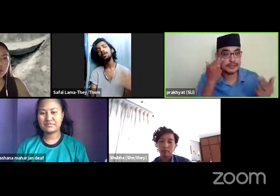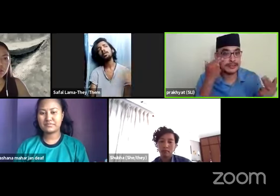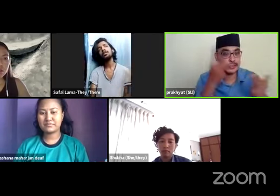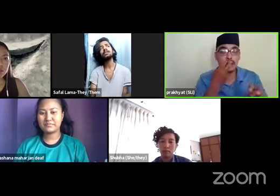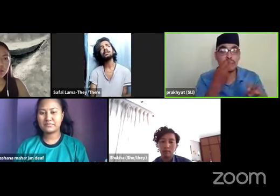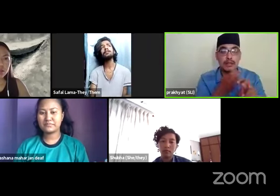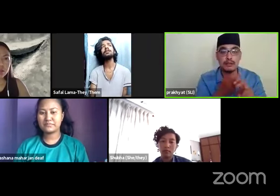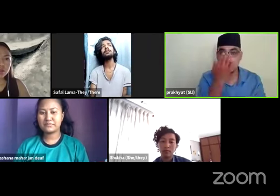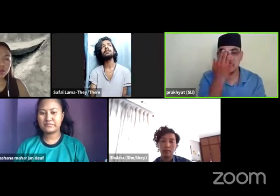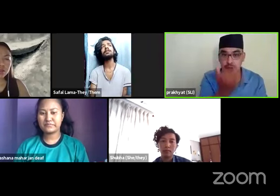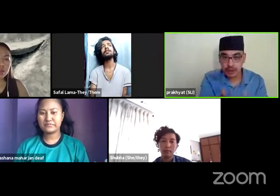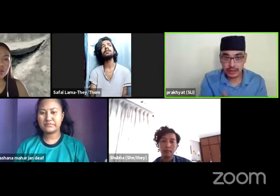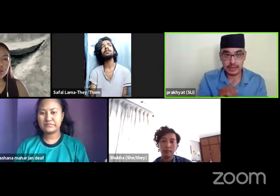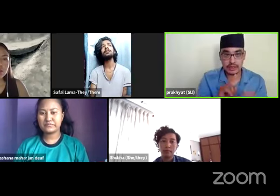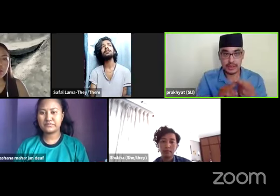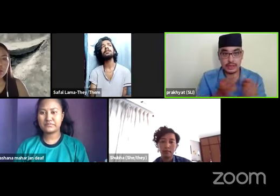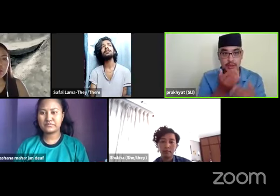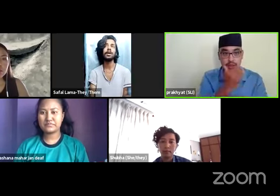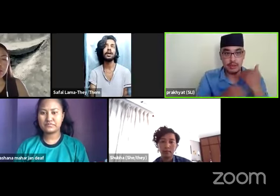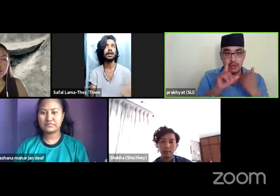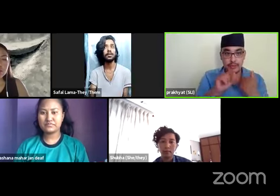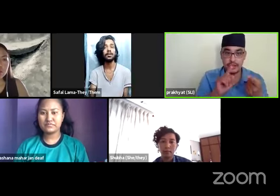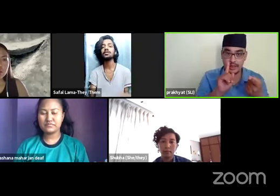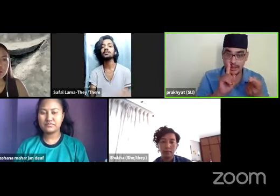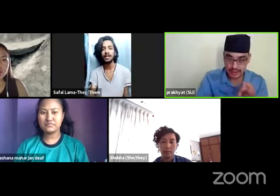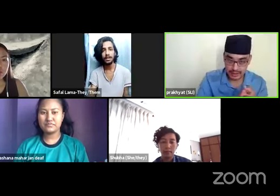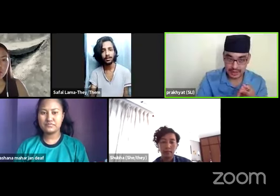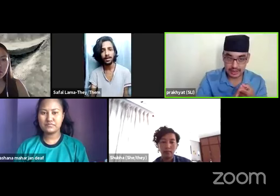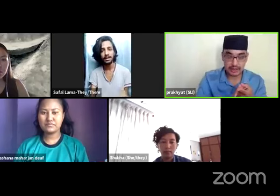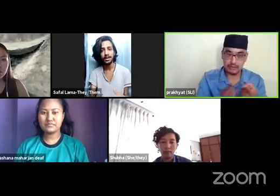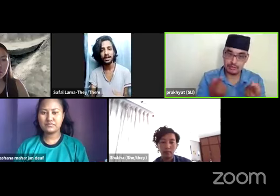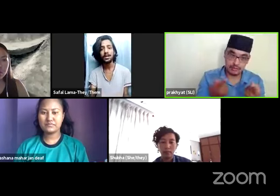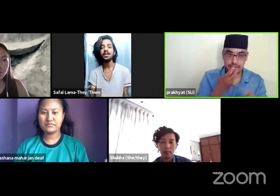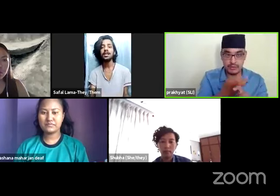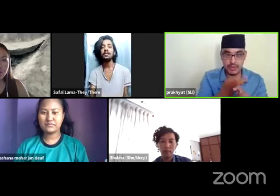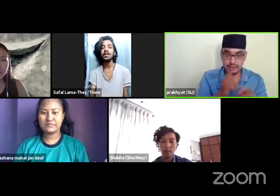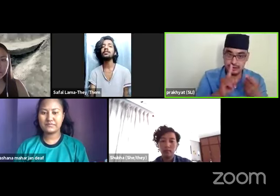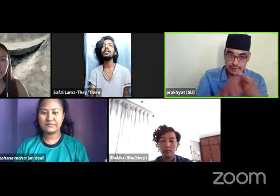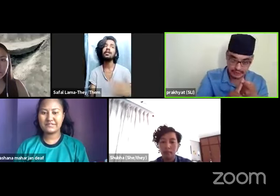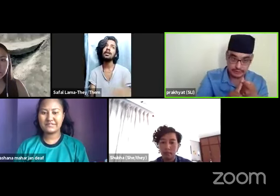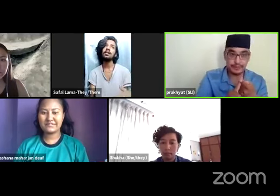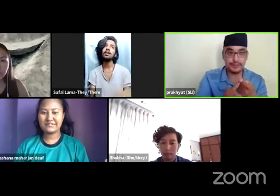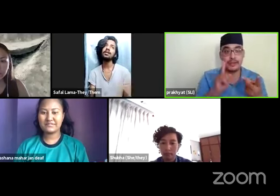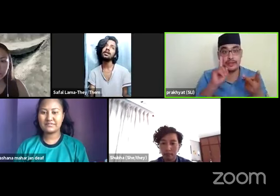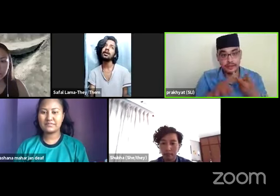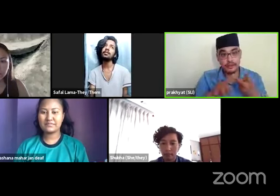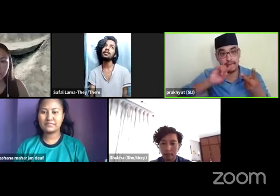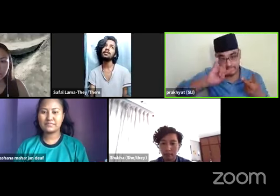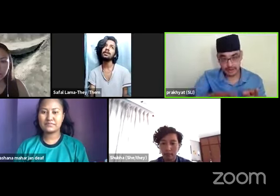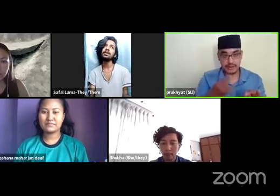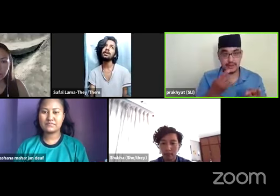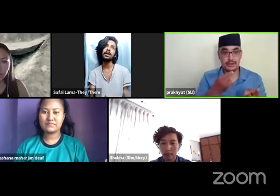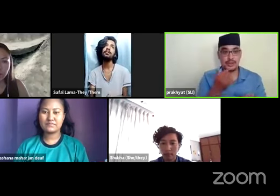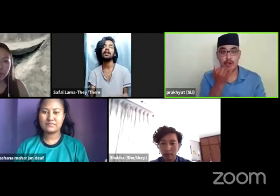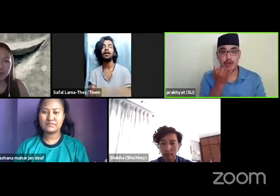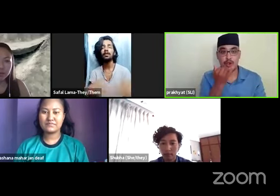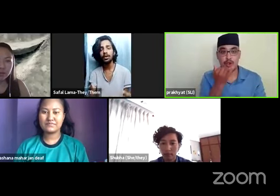भन्दाखेरि एउटा डिसेबिलिटी अहिले लिएर एउटा खोट भइहाल्यो सोसाइटीको लागि चाहिँ. त्यही माथि एउटा